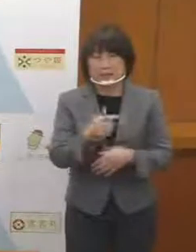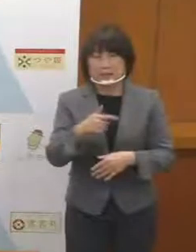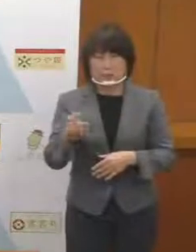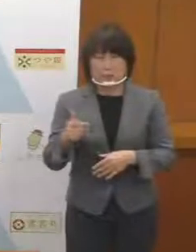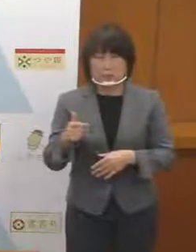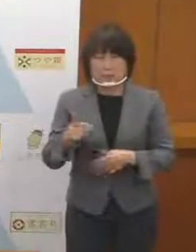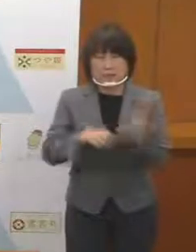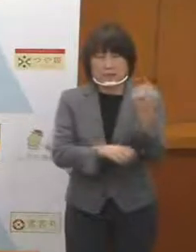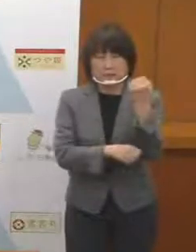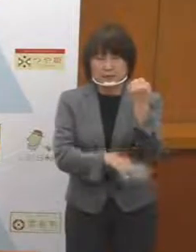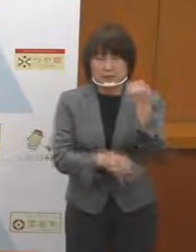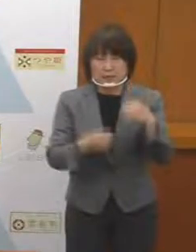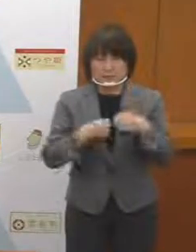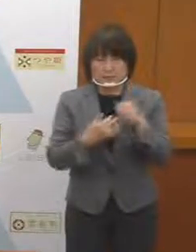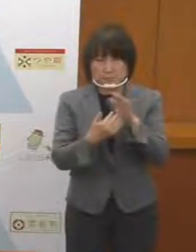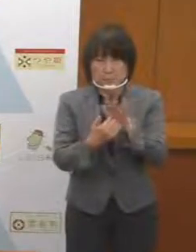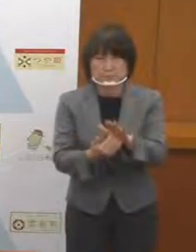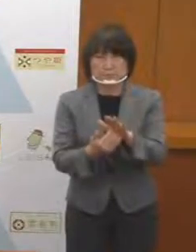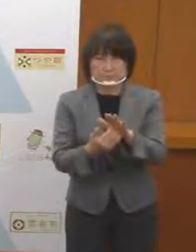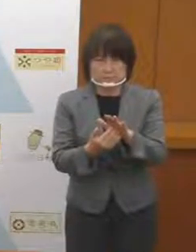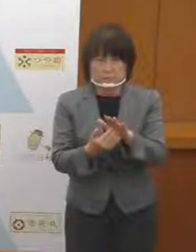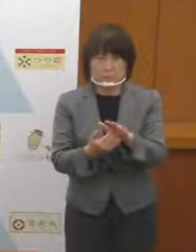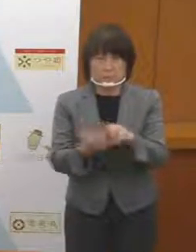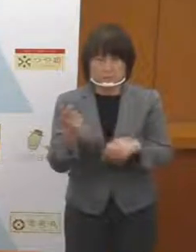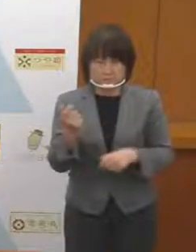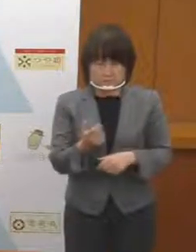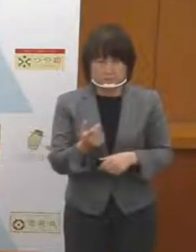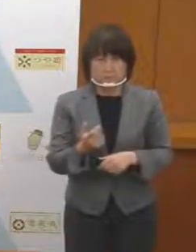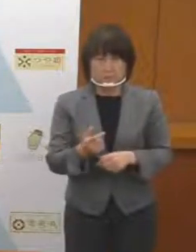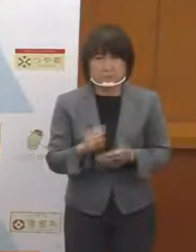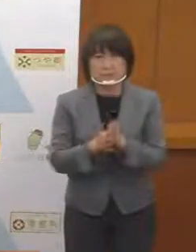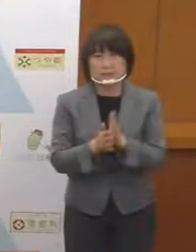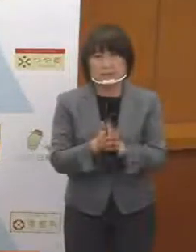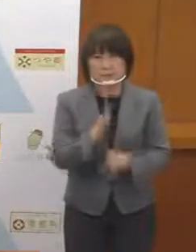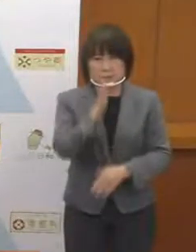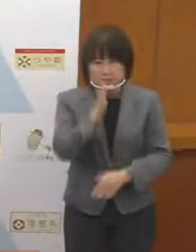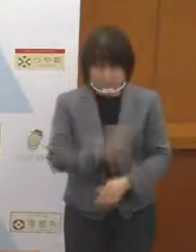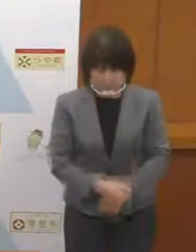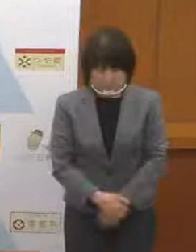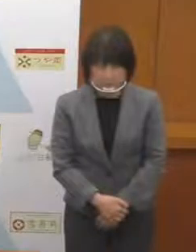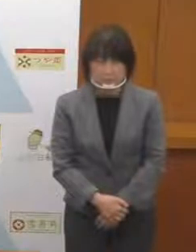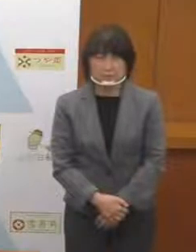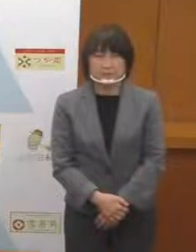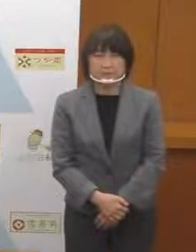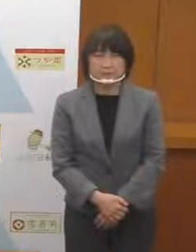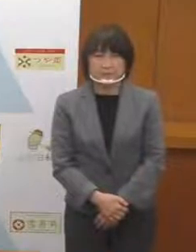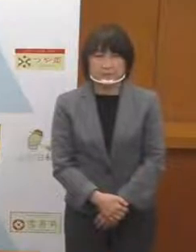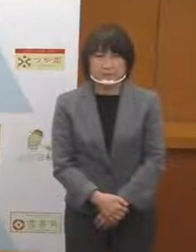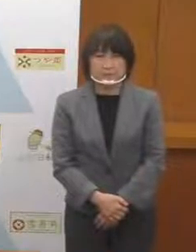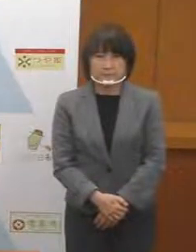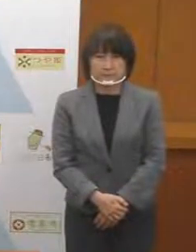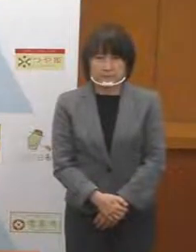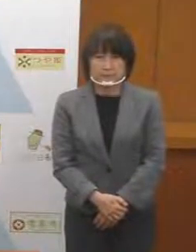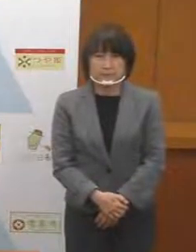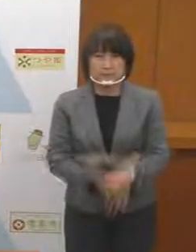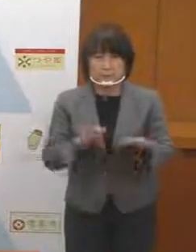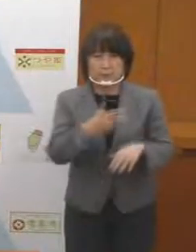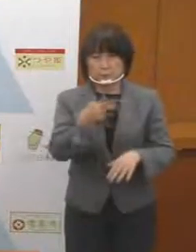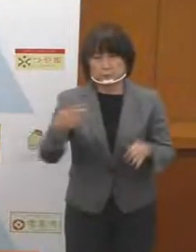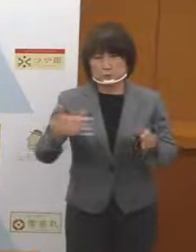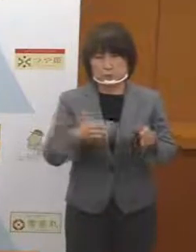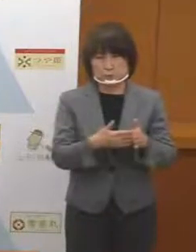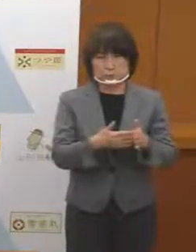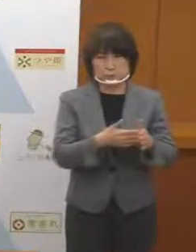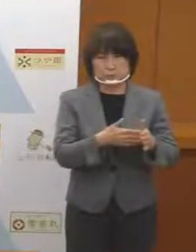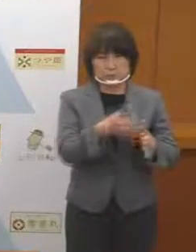基本的な感染防止対策の徹底をあらためてお願い申し上げますまた今週末